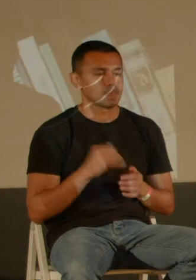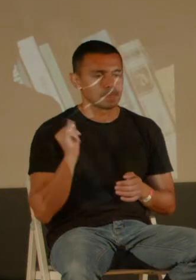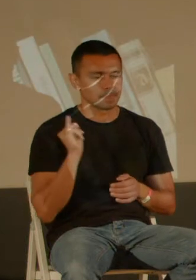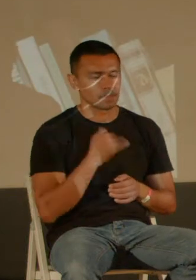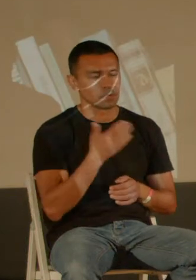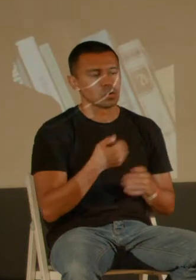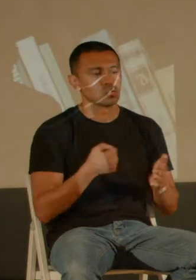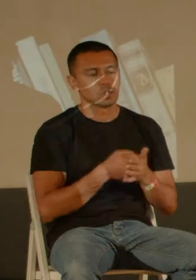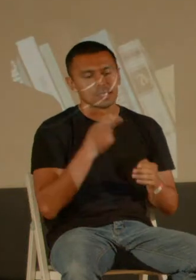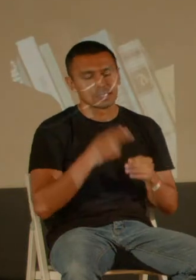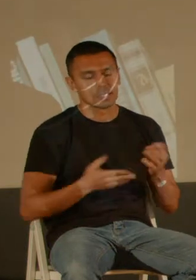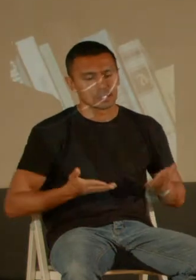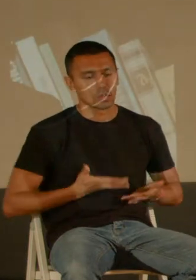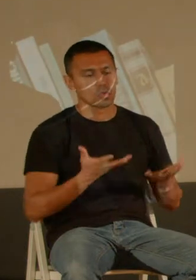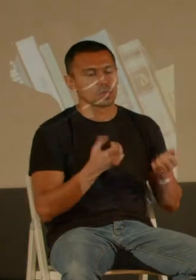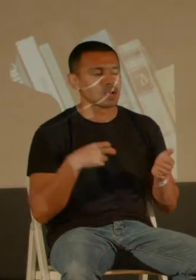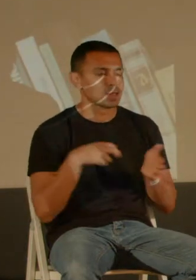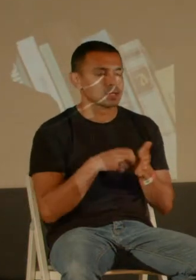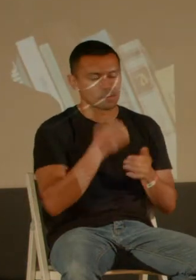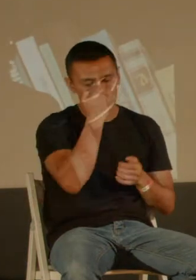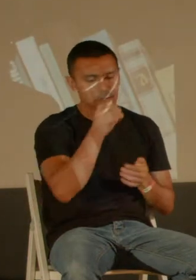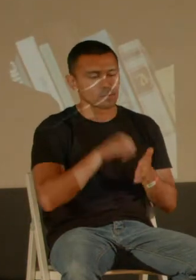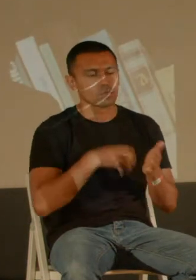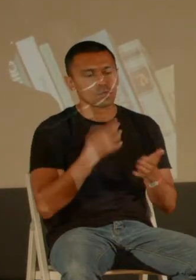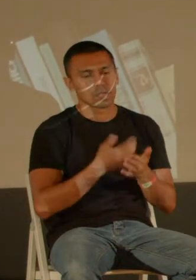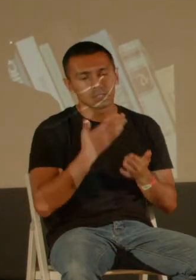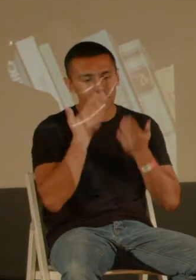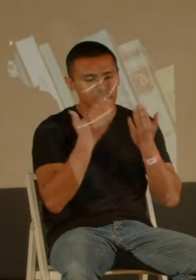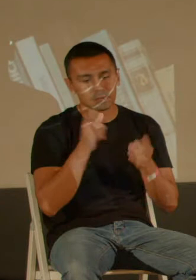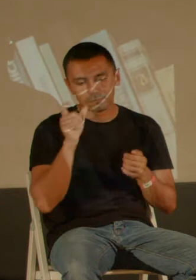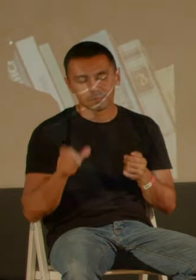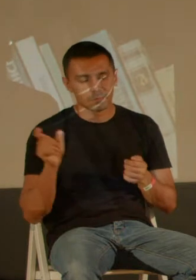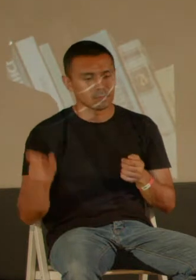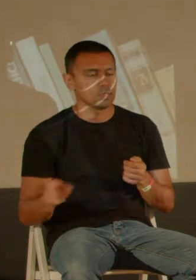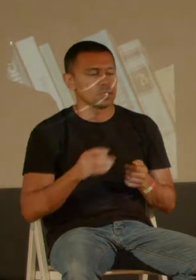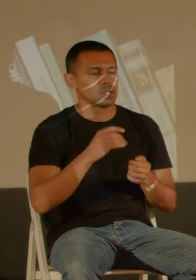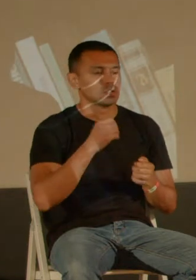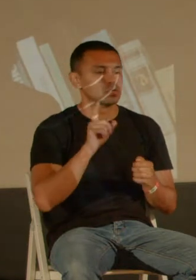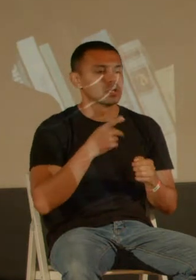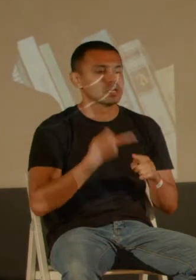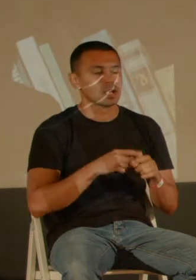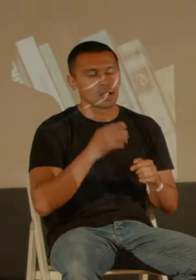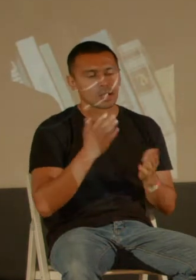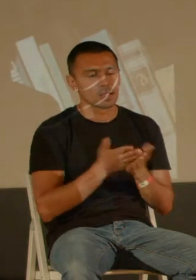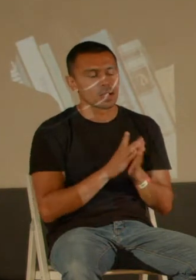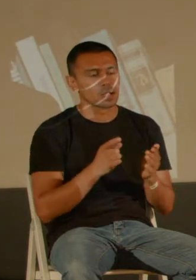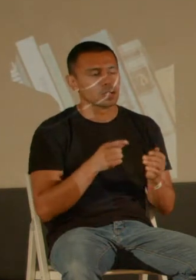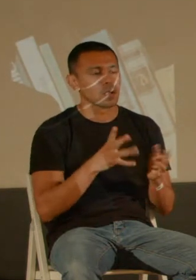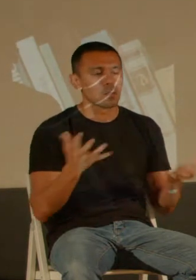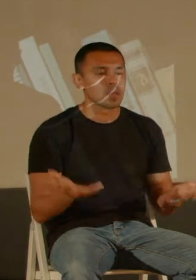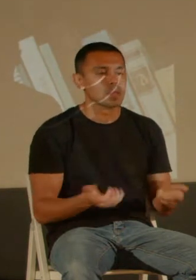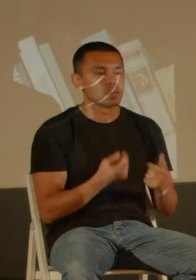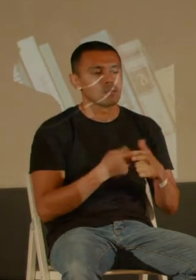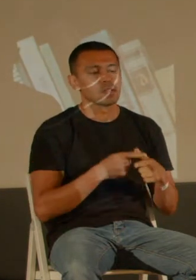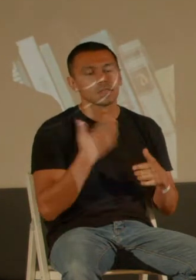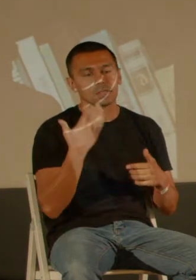І вона до кінця життя отримувала листи вдячні від своїх читачів і читачок, що ця книга якимось чином їх або